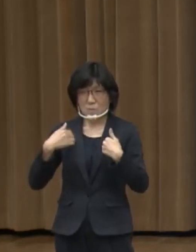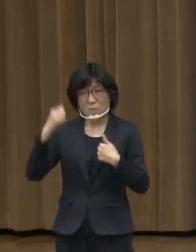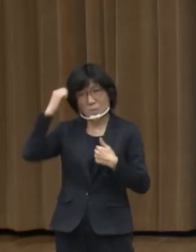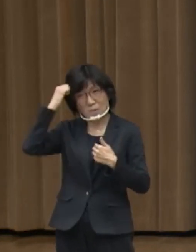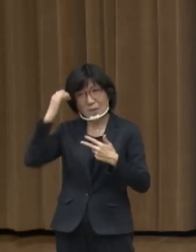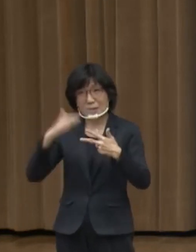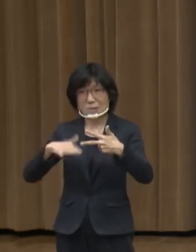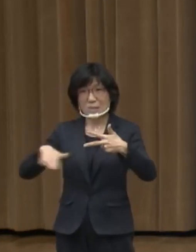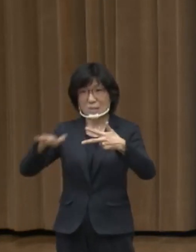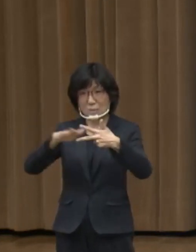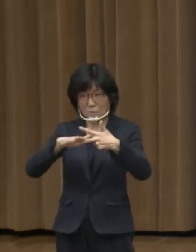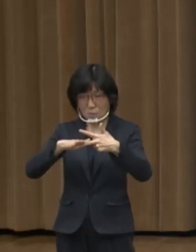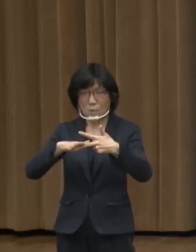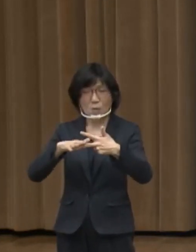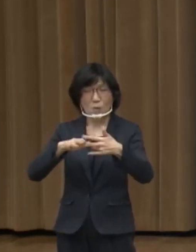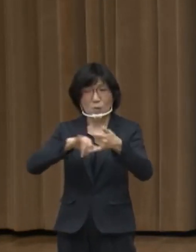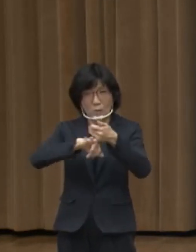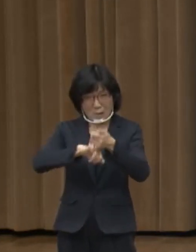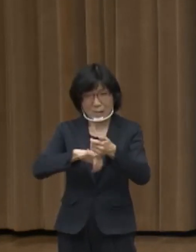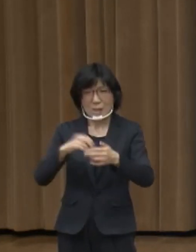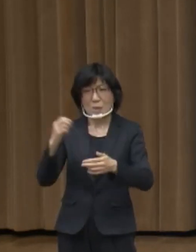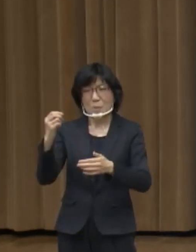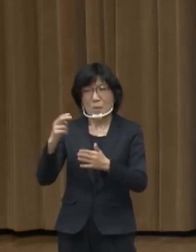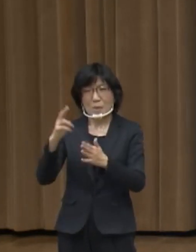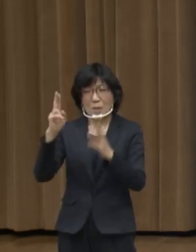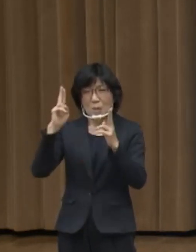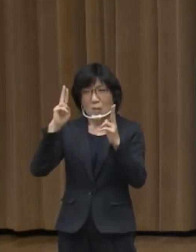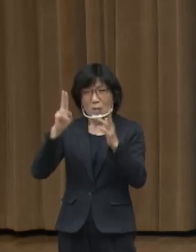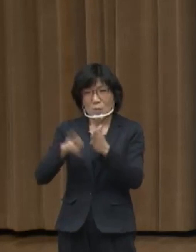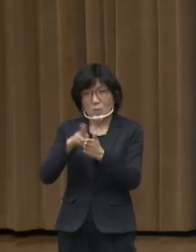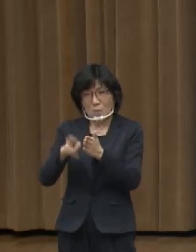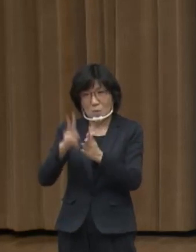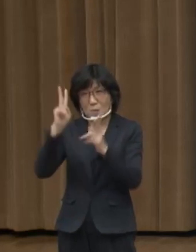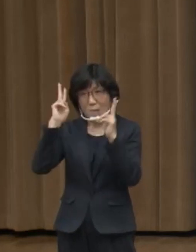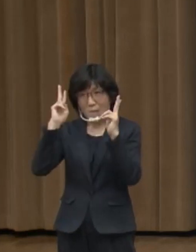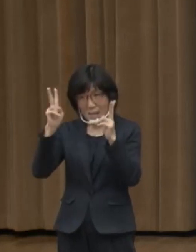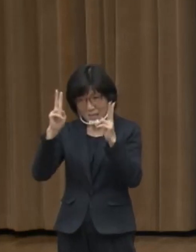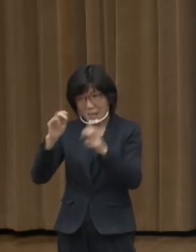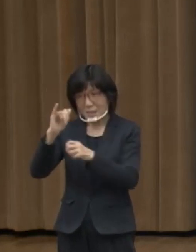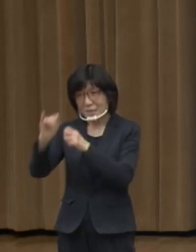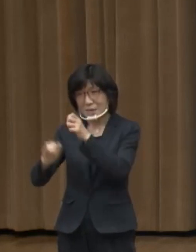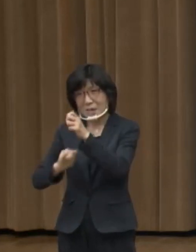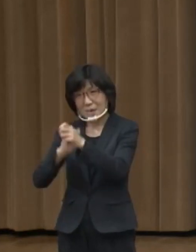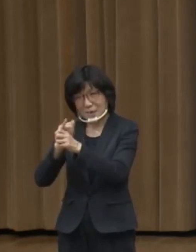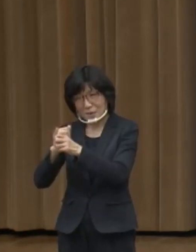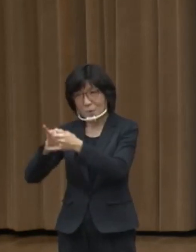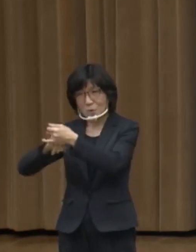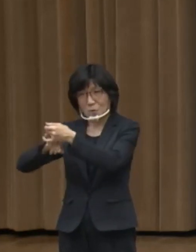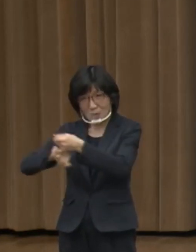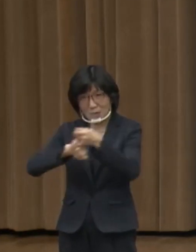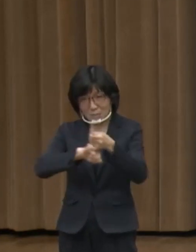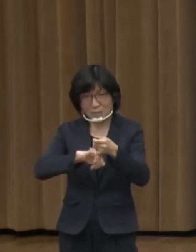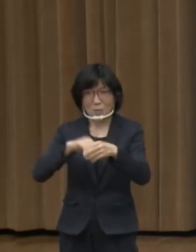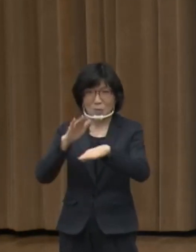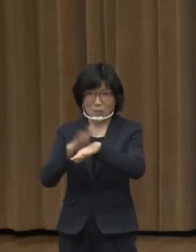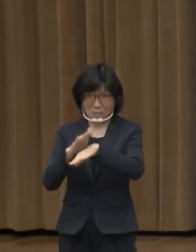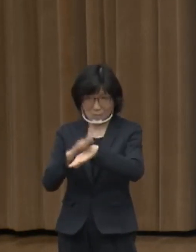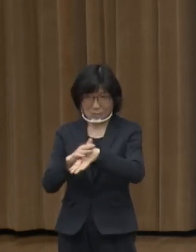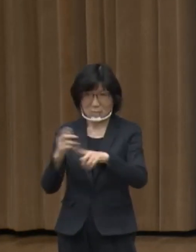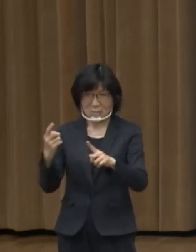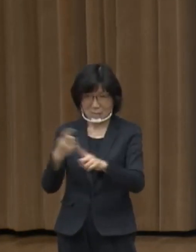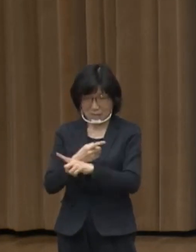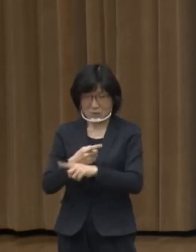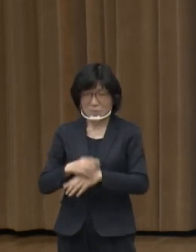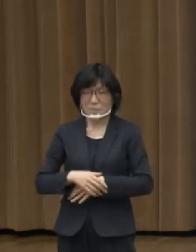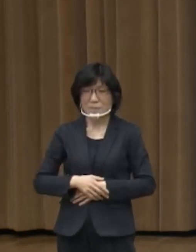施設への直接予約か、旅行会社やオンラインでの予約サイトを通して予約をいただくことになります。対